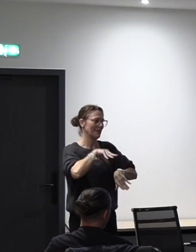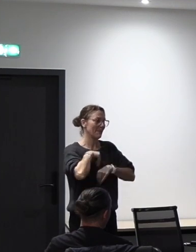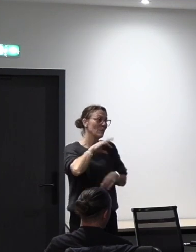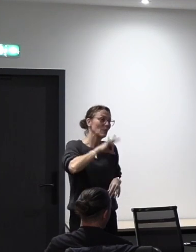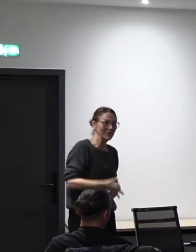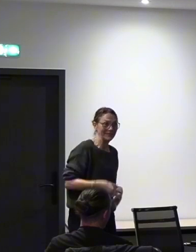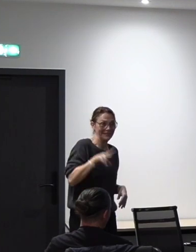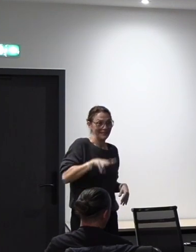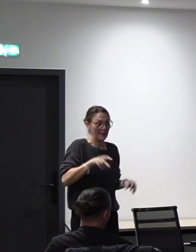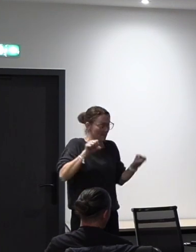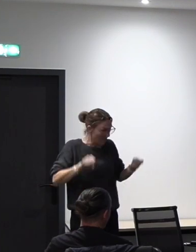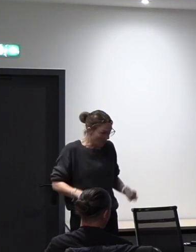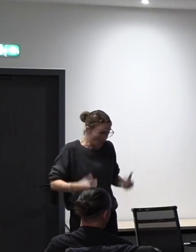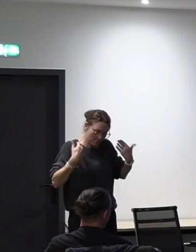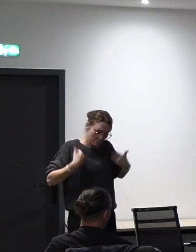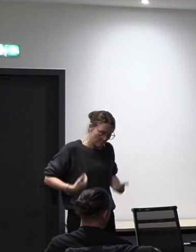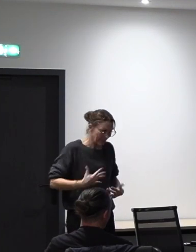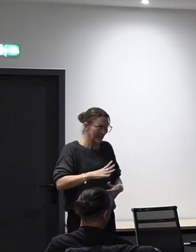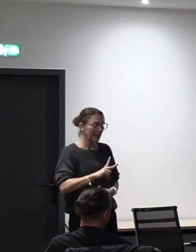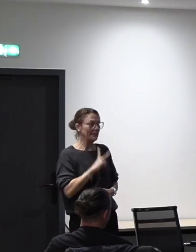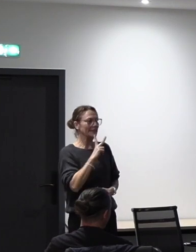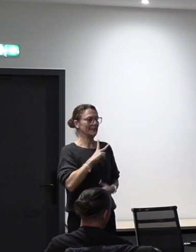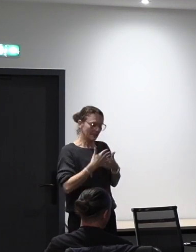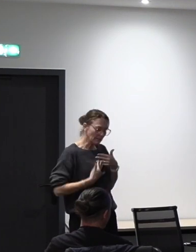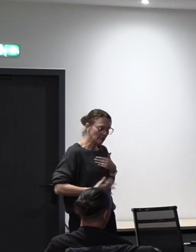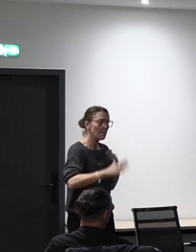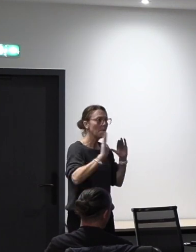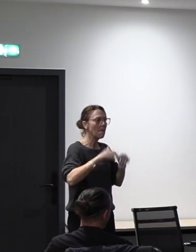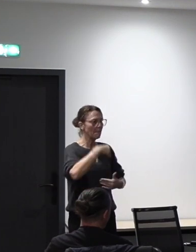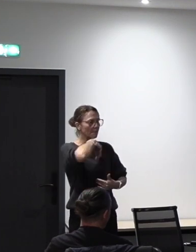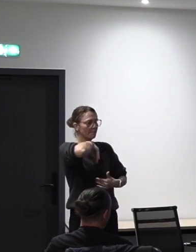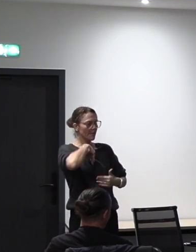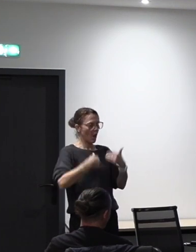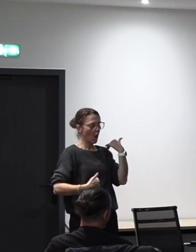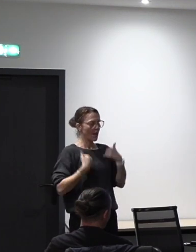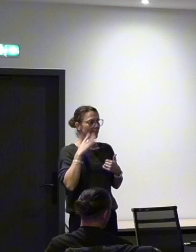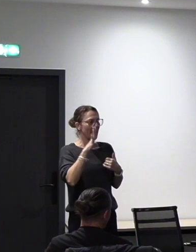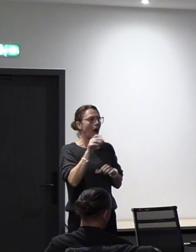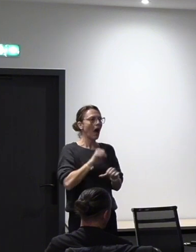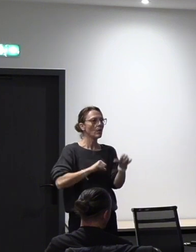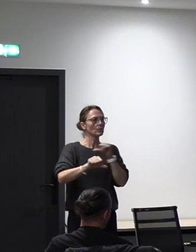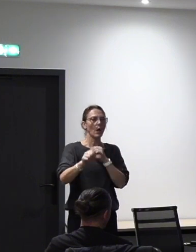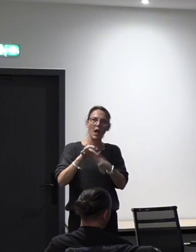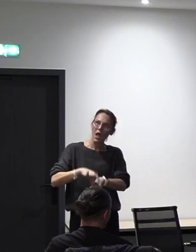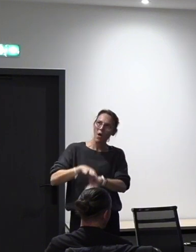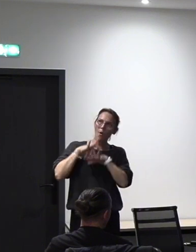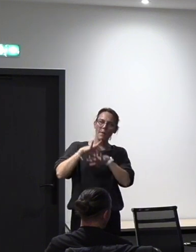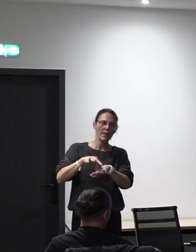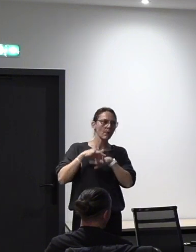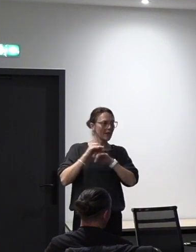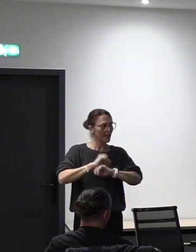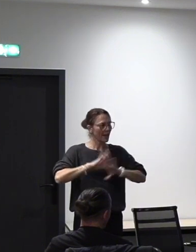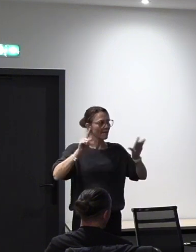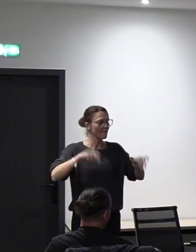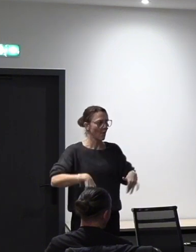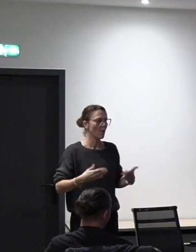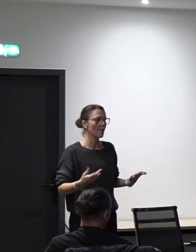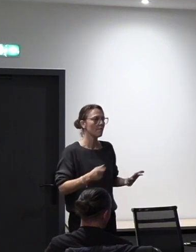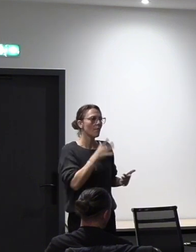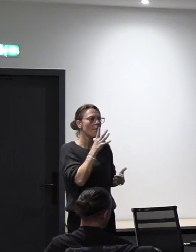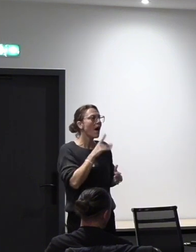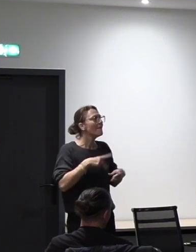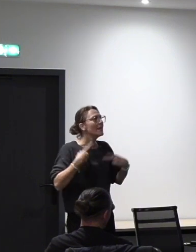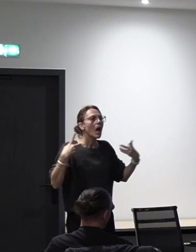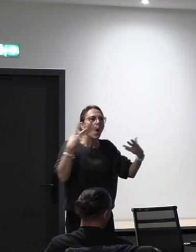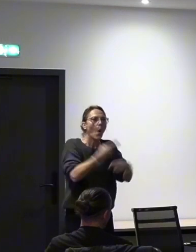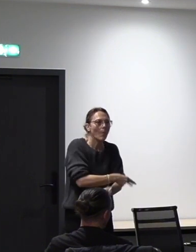on peut exister avec un handicap, quel qu'il soit, à condition d'être accompagné. On va le voir. C'est pas